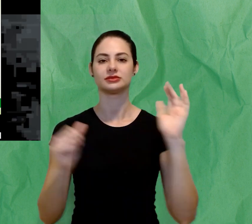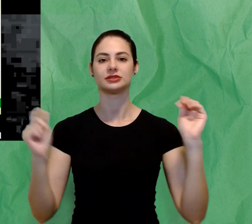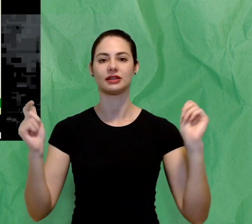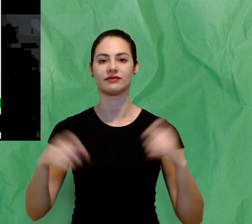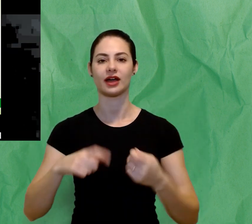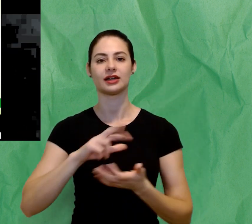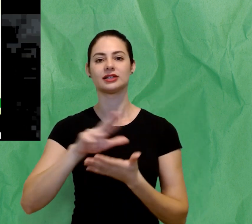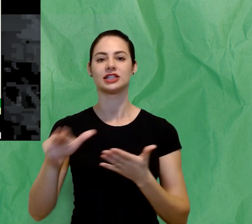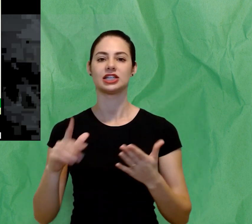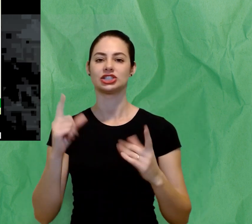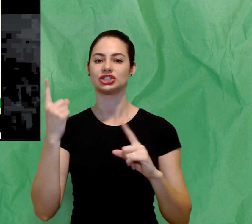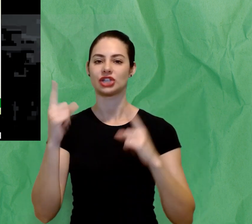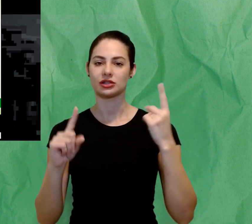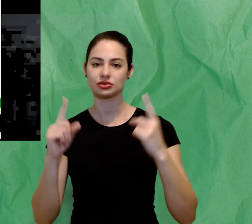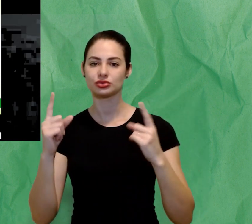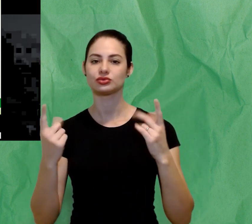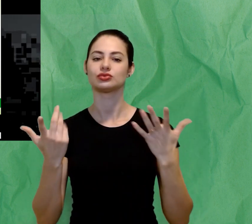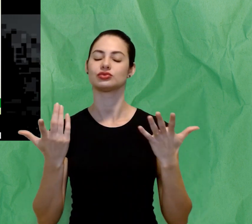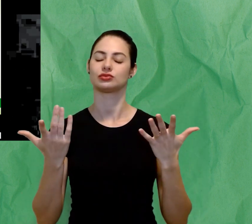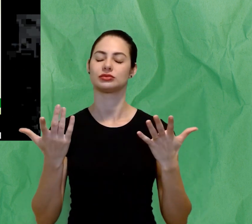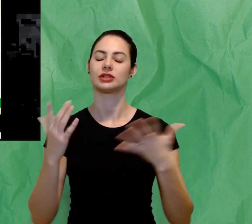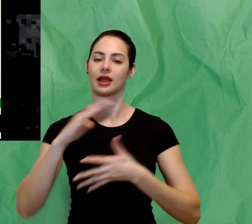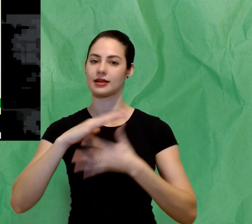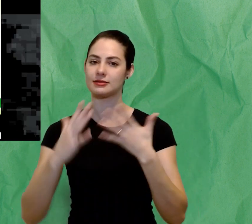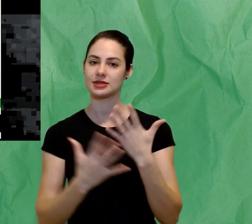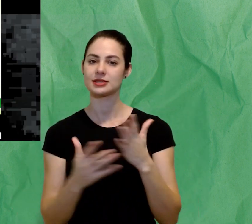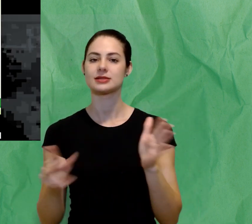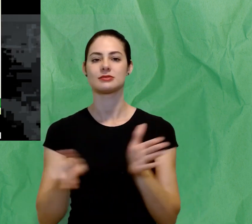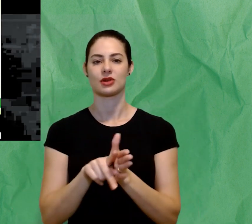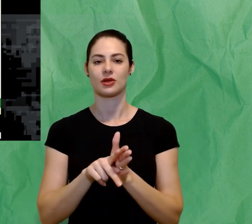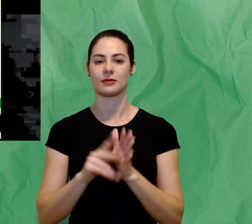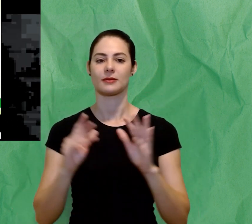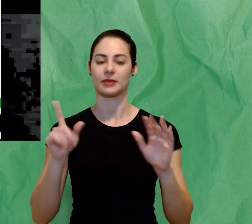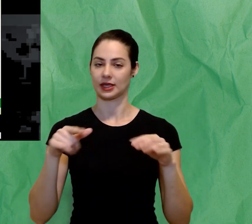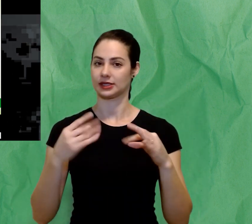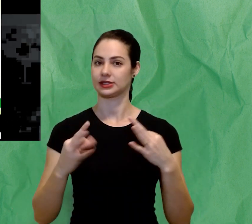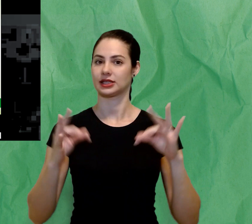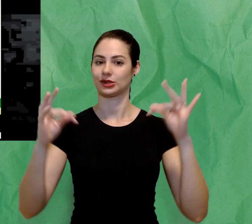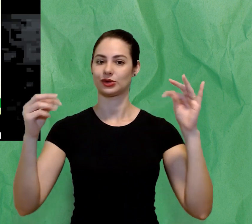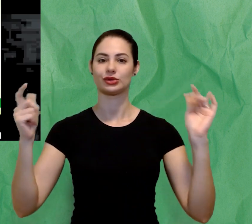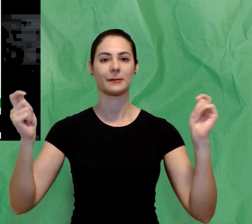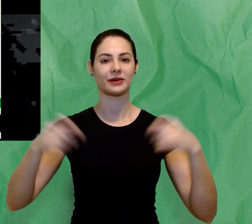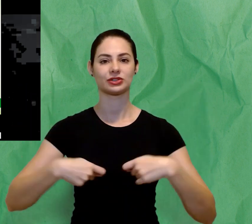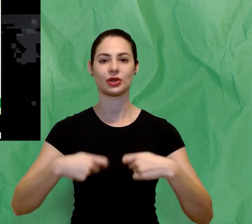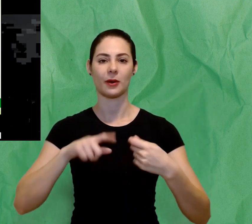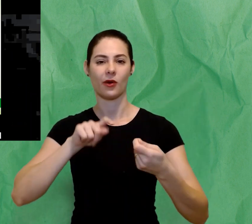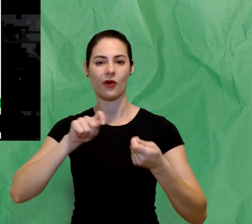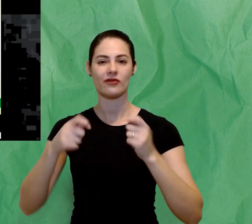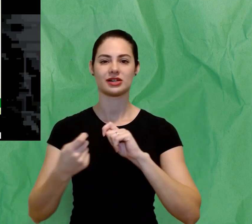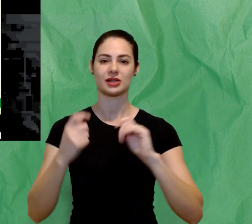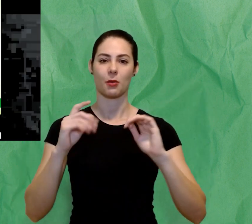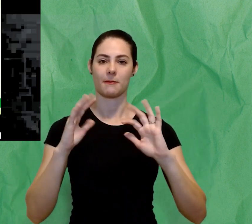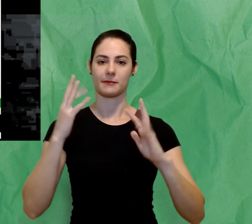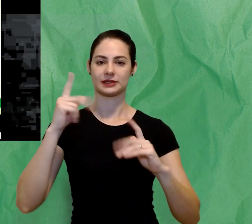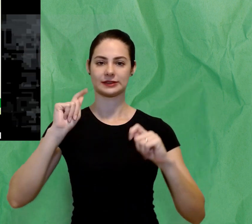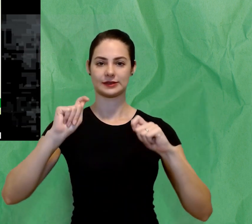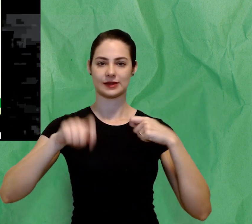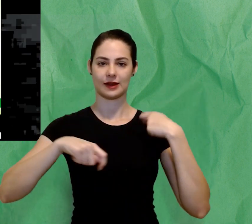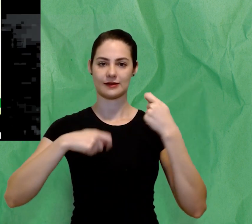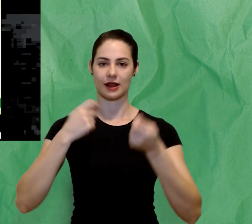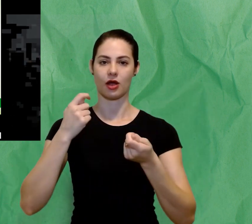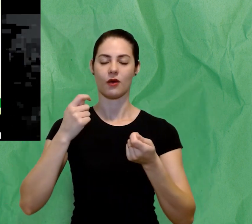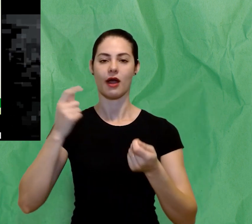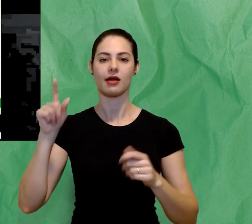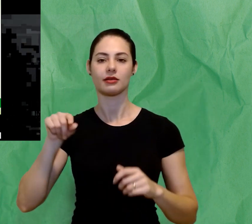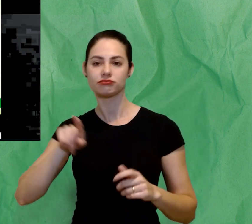de classificar os gestos em línguas de sinais. Então, elas são tecnologias que permitem a conversão de sinais em libras